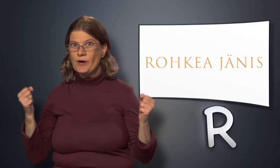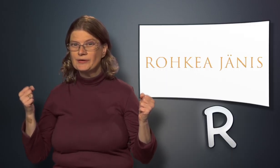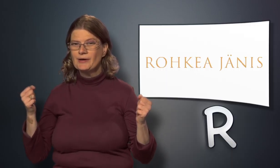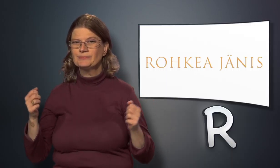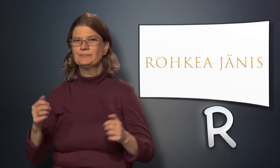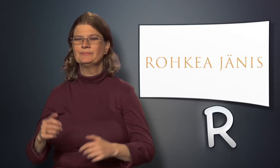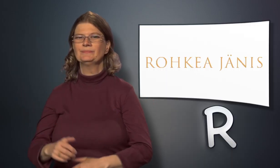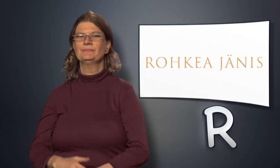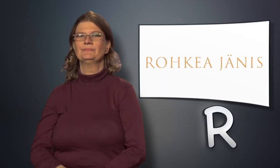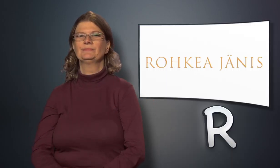Rohkea.